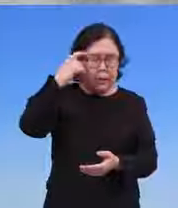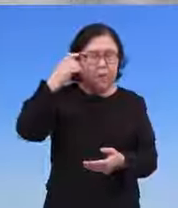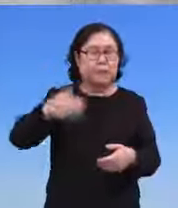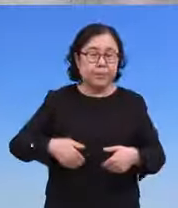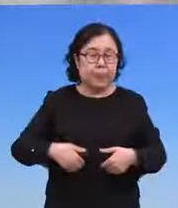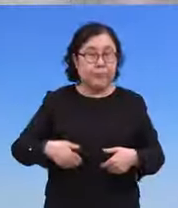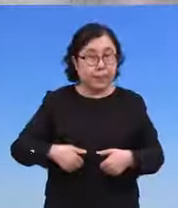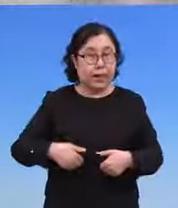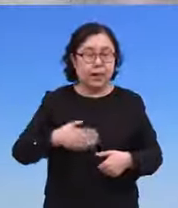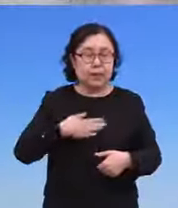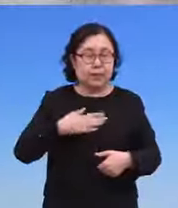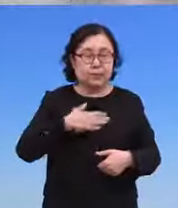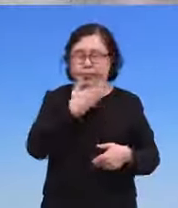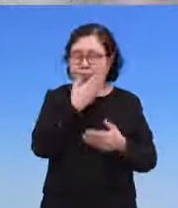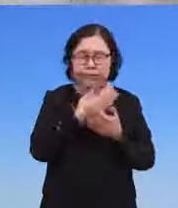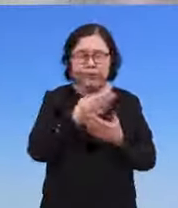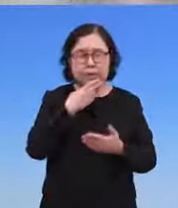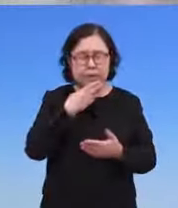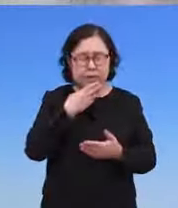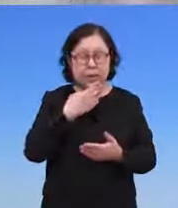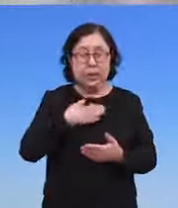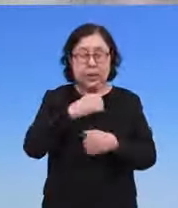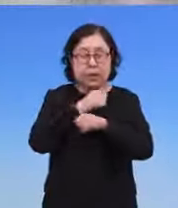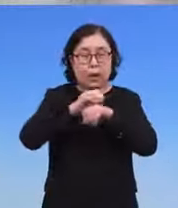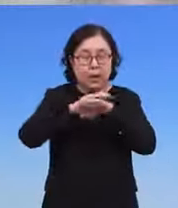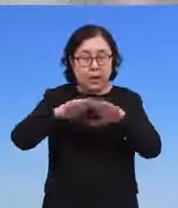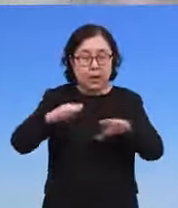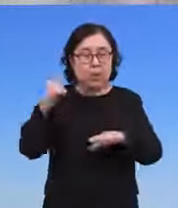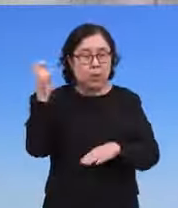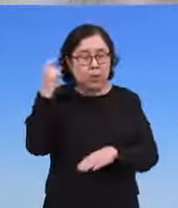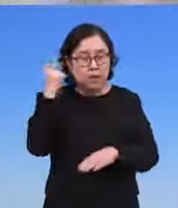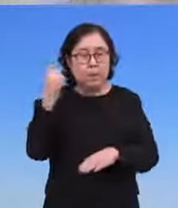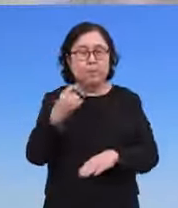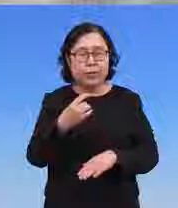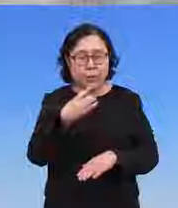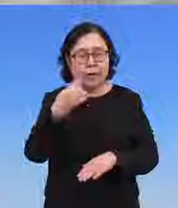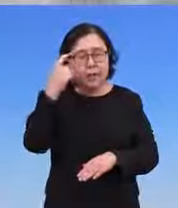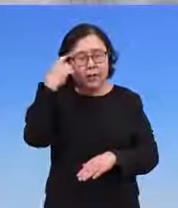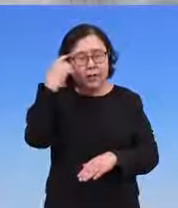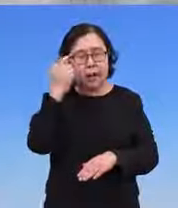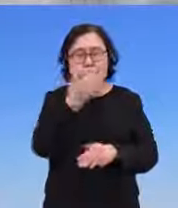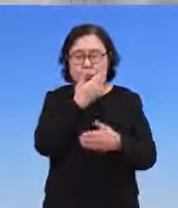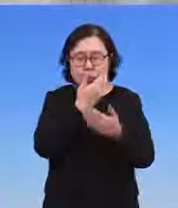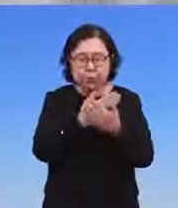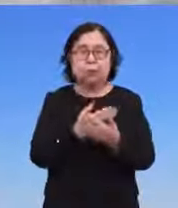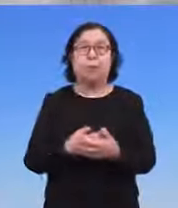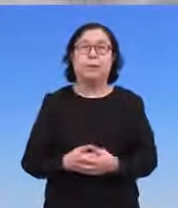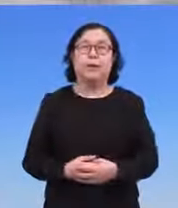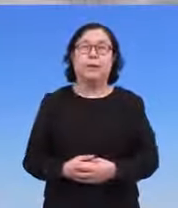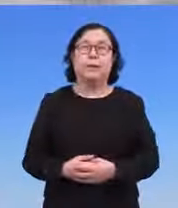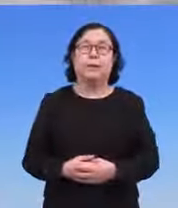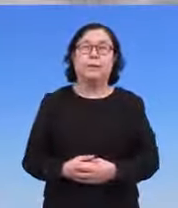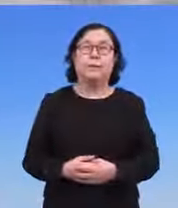됩니다. 우린 별로 중요하지 않은, 우린 그저 광야의 소리.